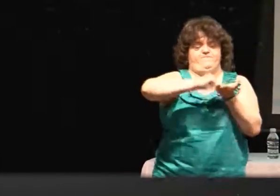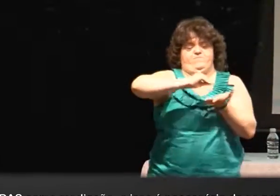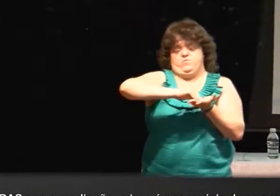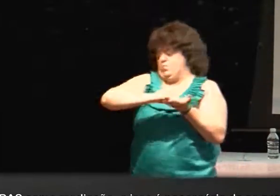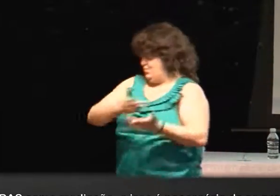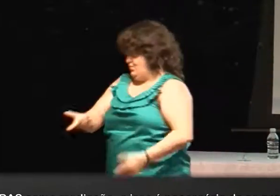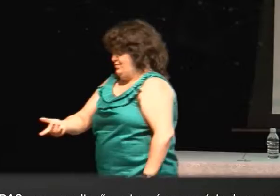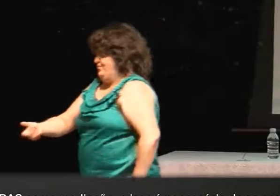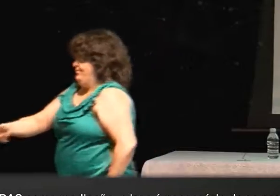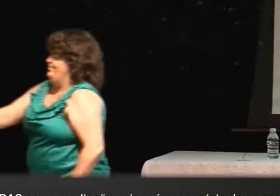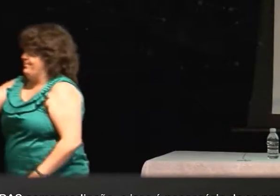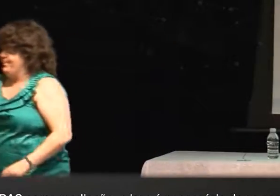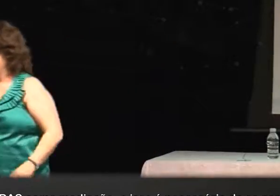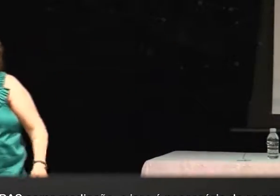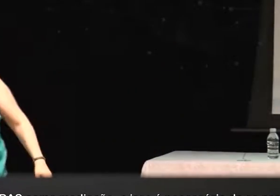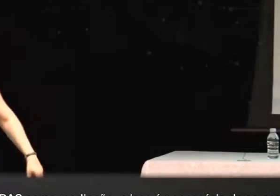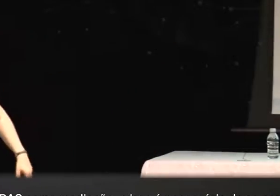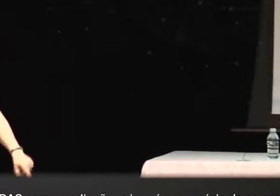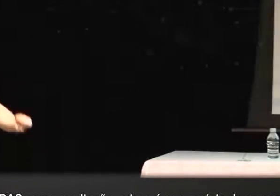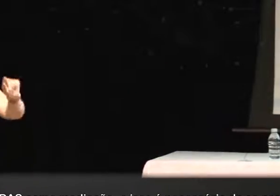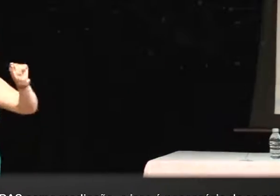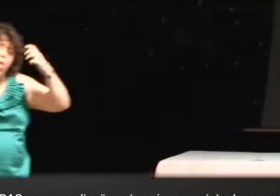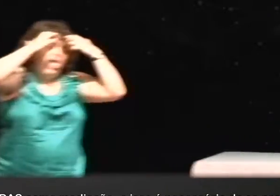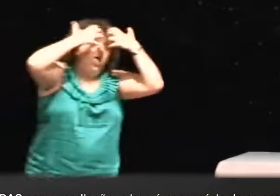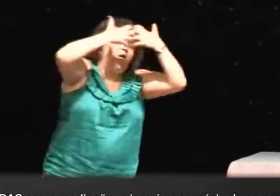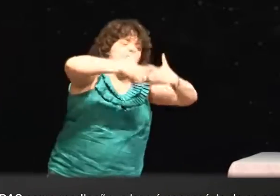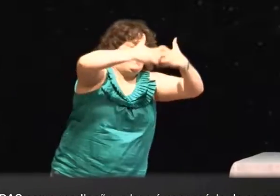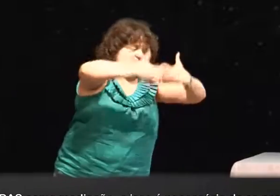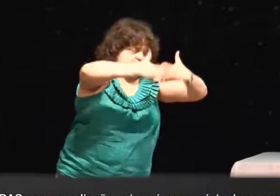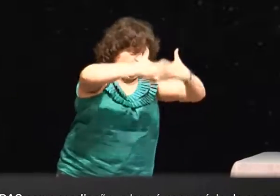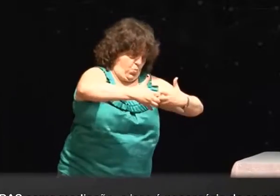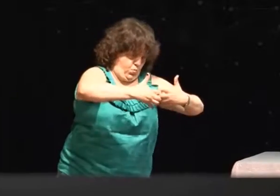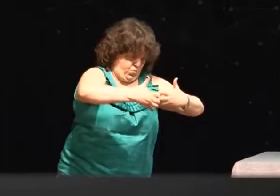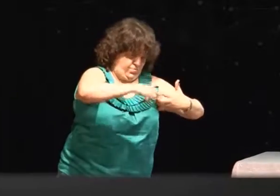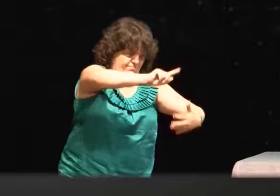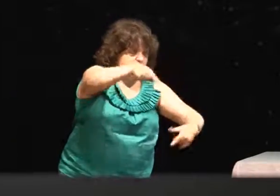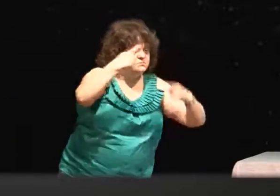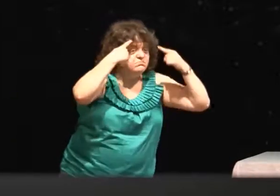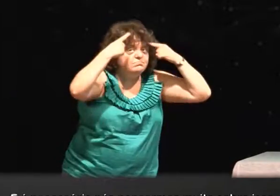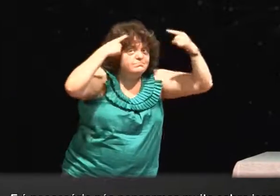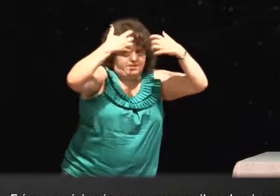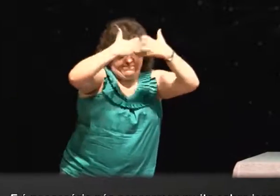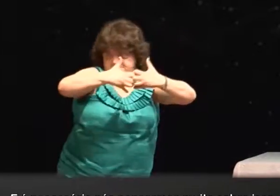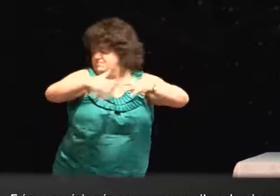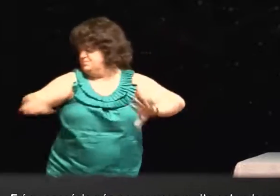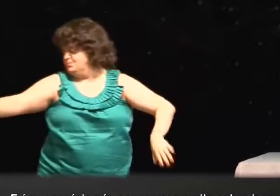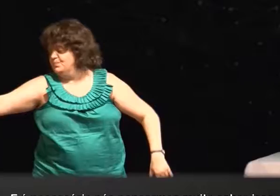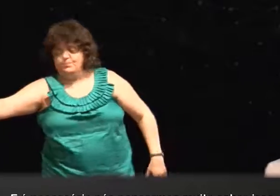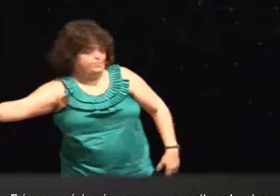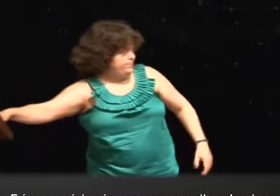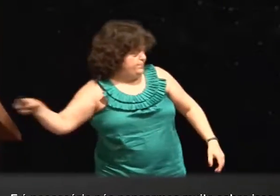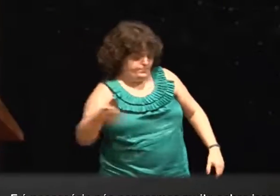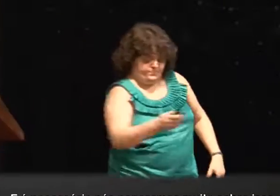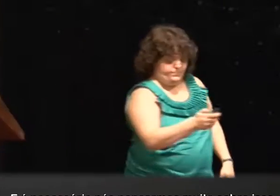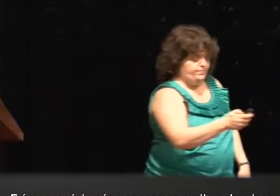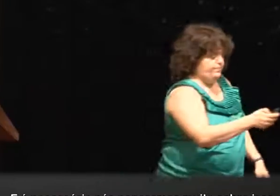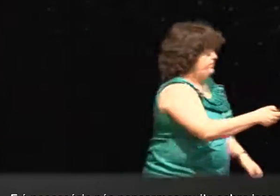A Libras como mediação. E isso é necessário de se promover. E é necessário nós pensarmos muito sobre